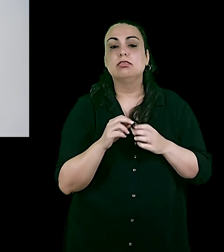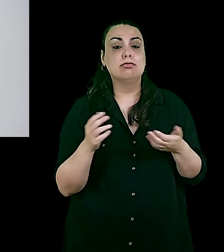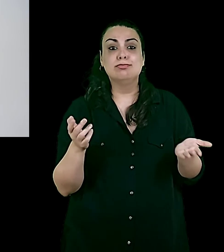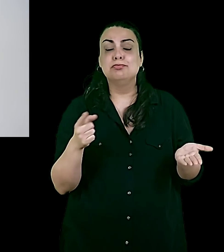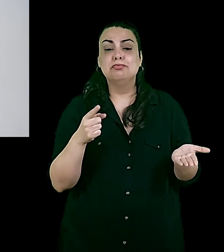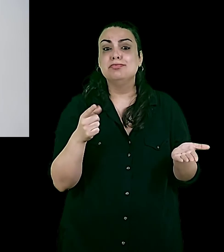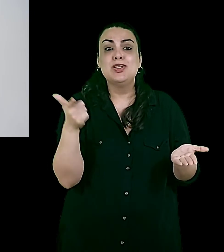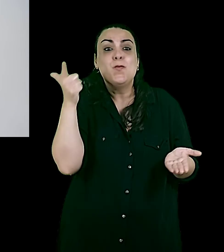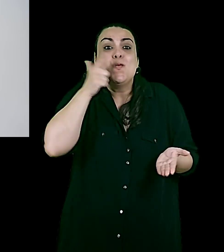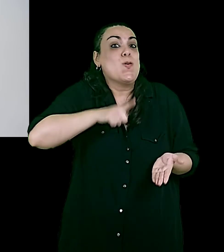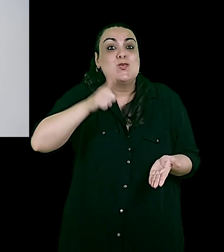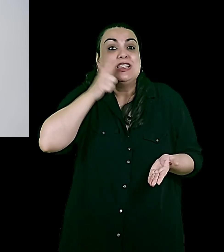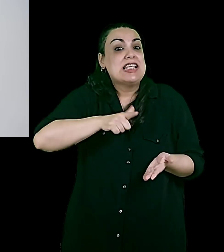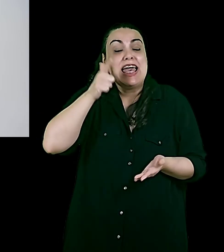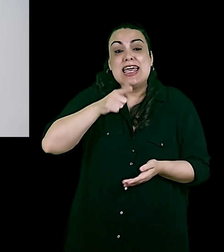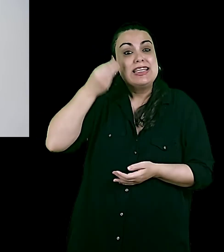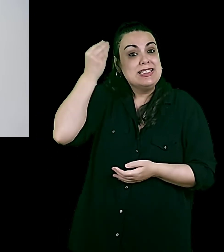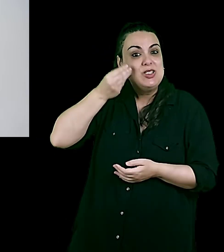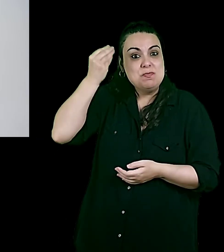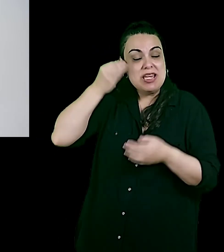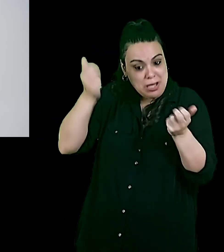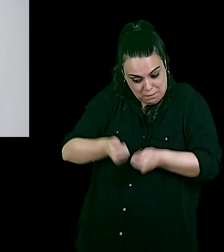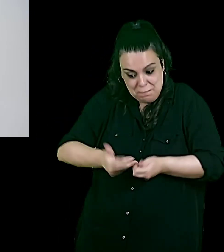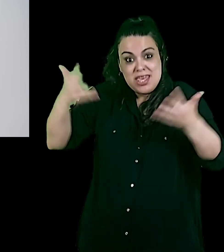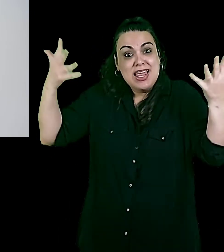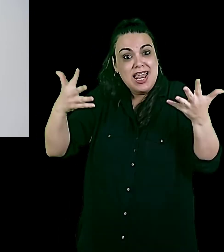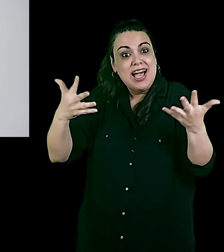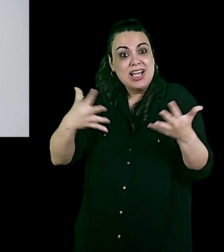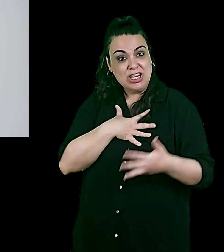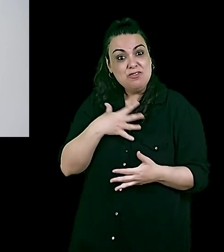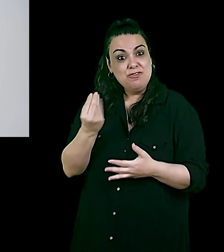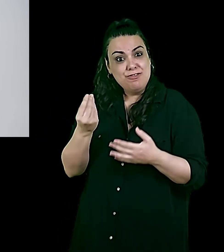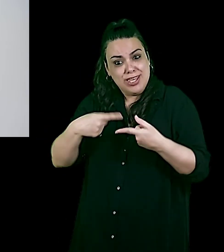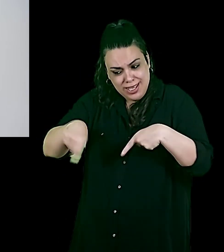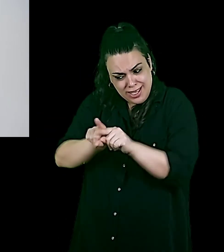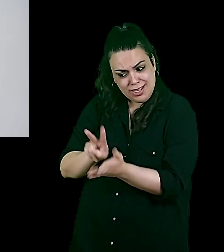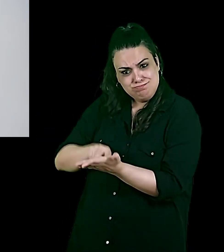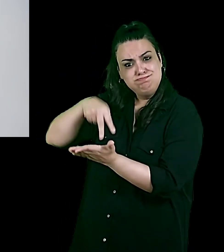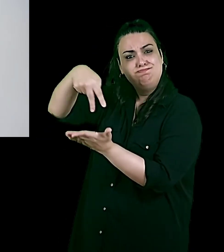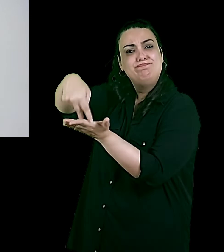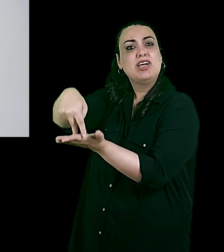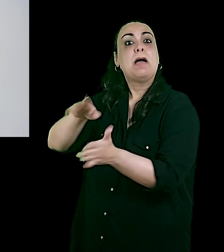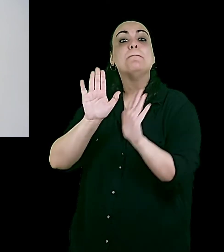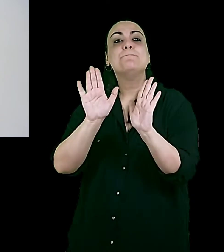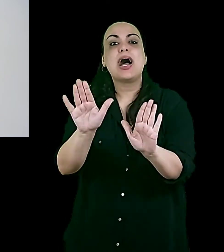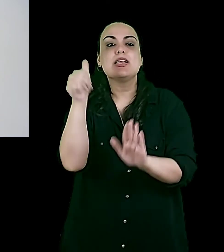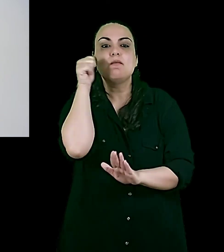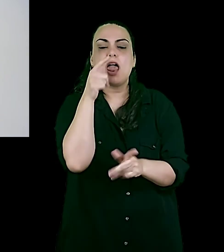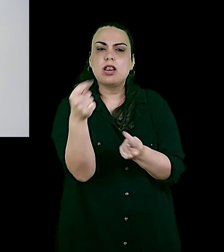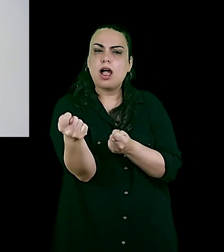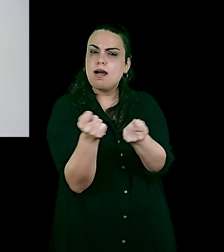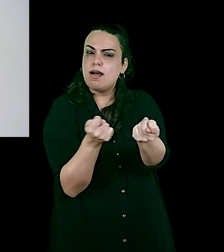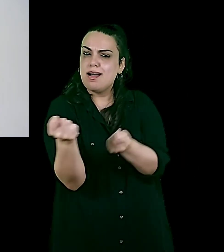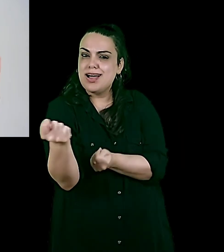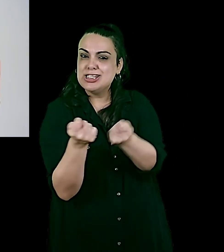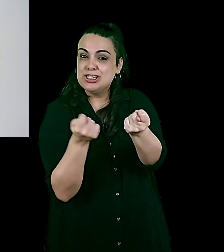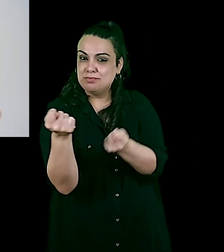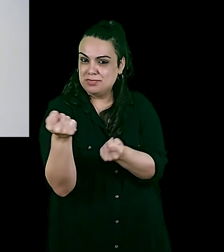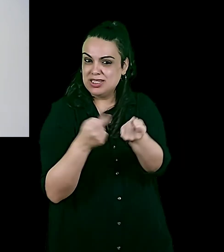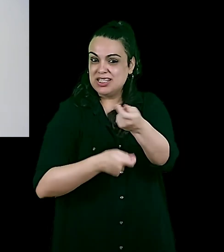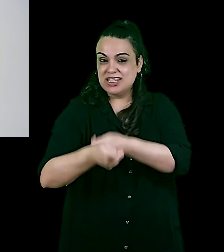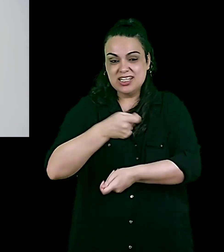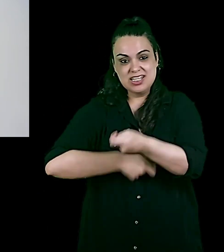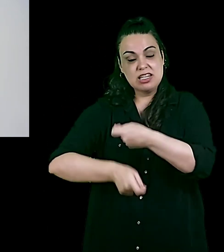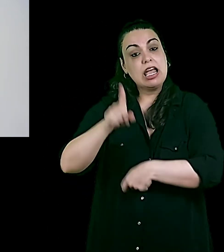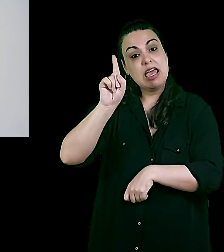jamais haveria vivido o privilégio da ressurreição do filho dela, mas ela administra aquele medo. E